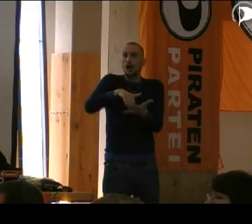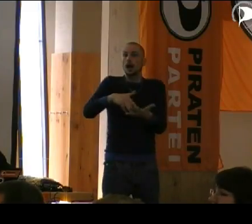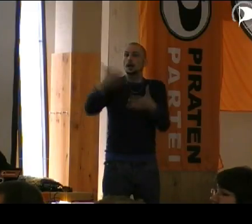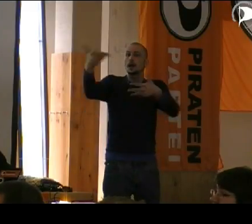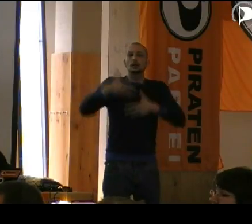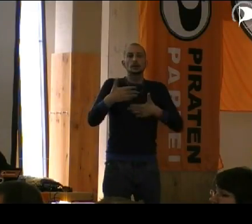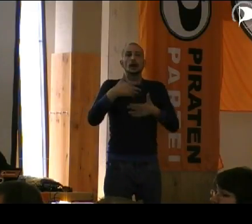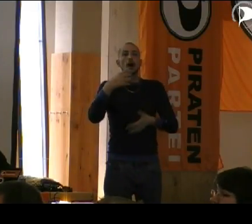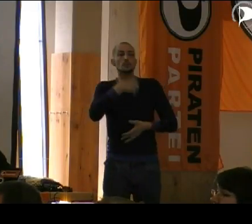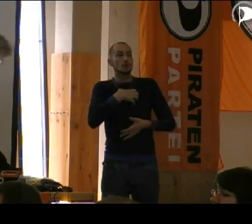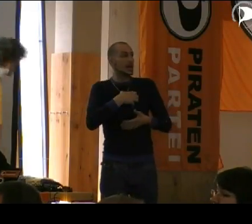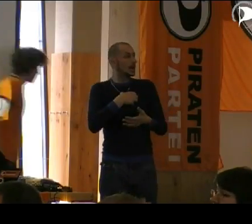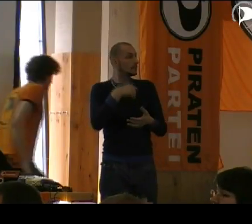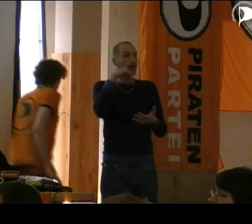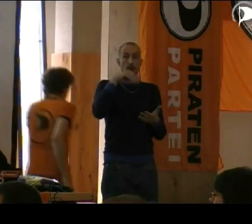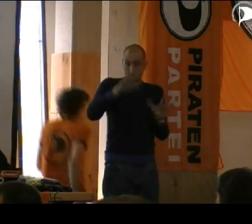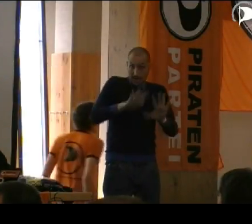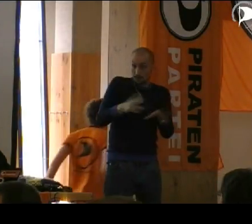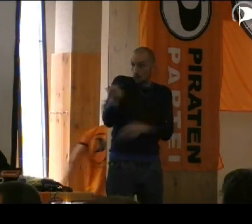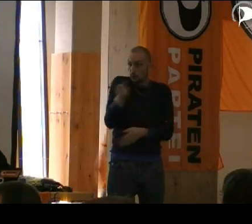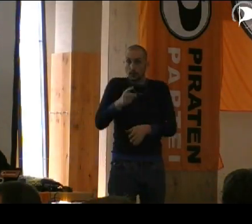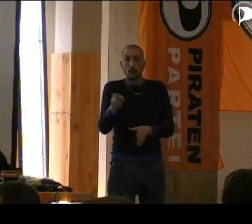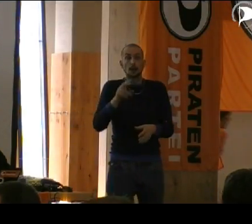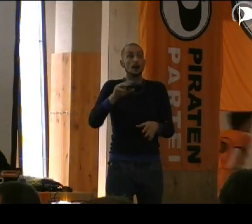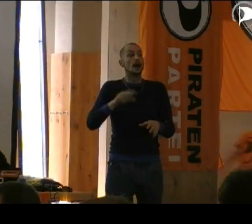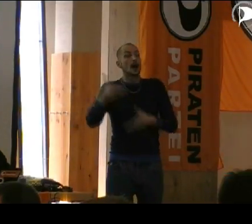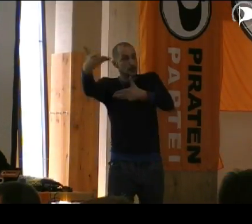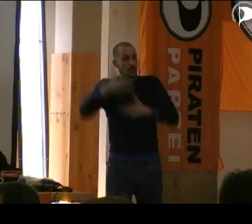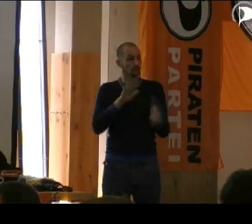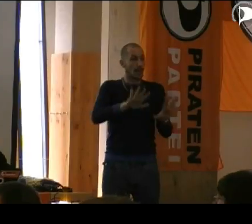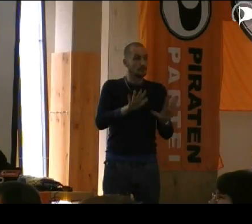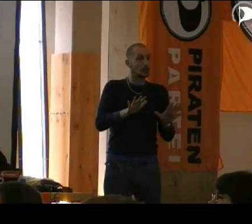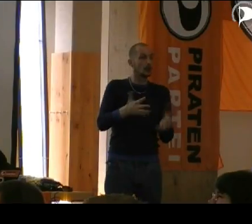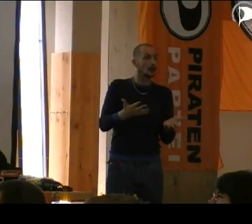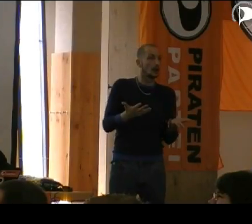hat jemand ein problem das die beiden oder können gäste da bleiben kann